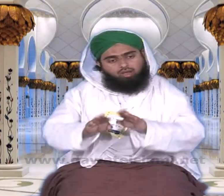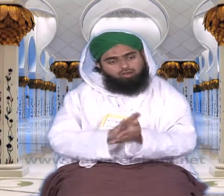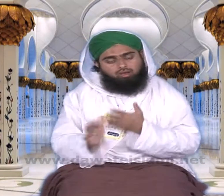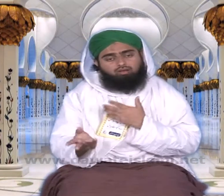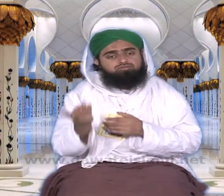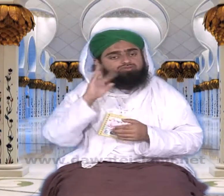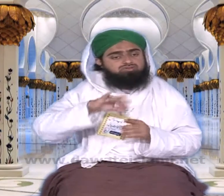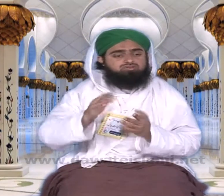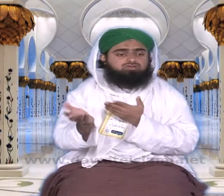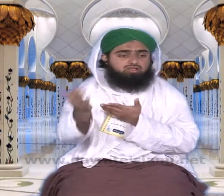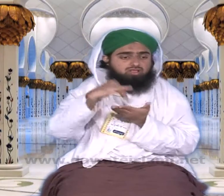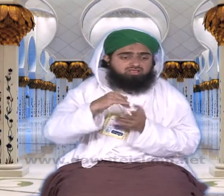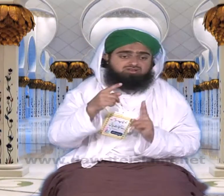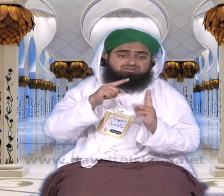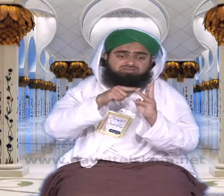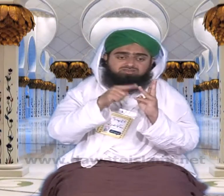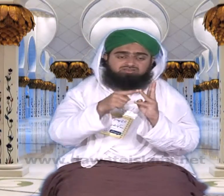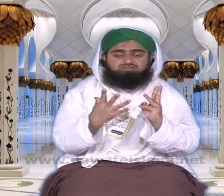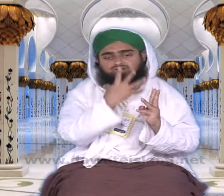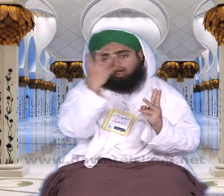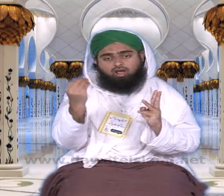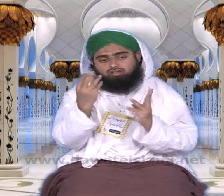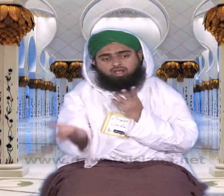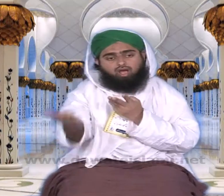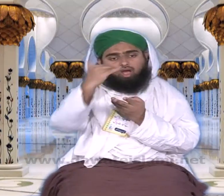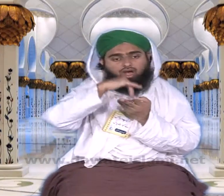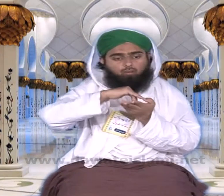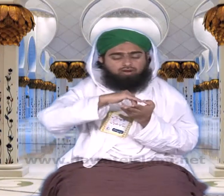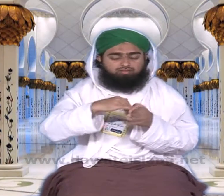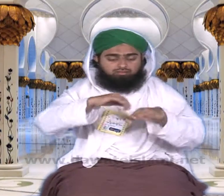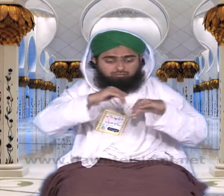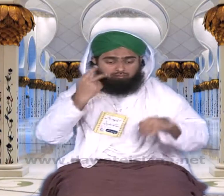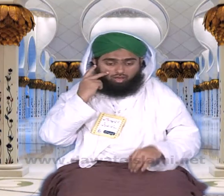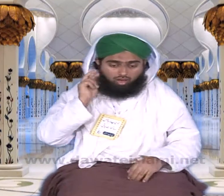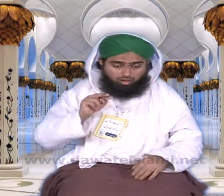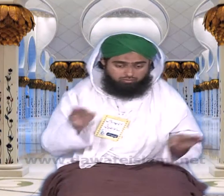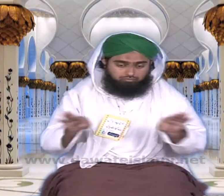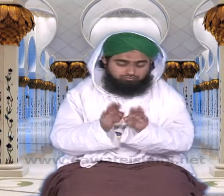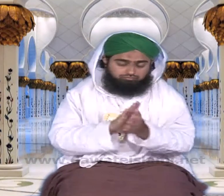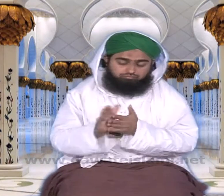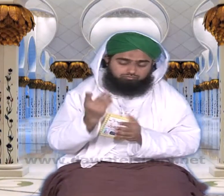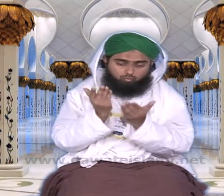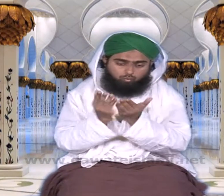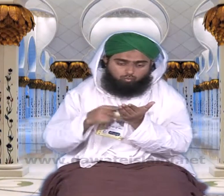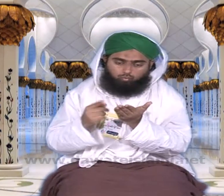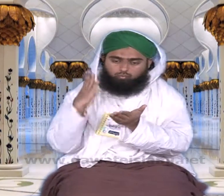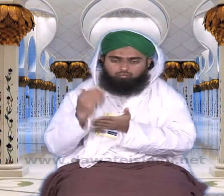فاتحہ پڑھ کر لوٹ رہا تھا تو اس نے اپنے بھائی کی قبر میں ایک دیوار گرنے کی آواز سنے یہ سہم کر بھاگا